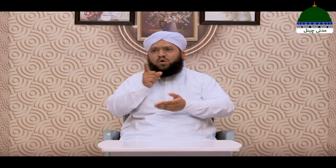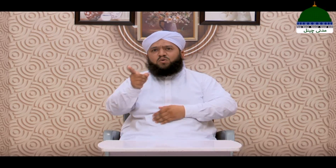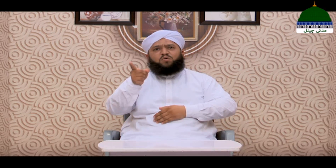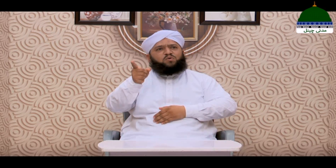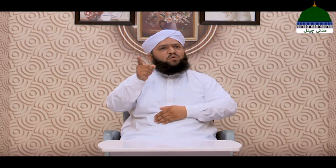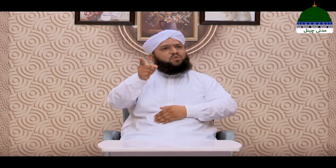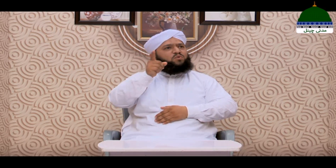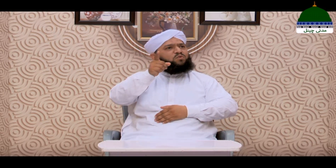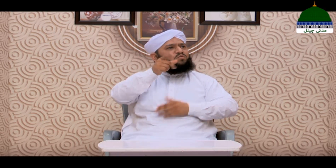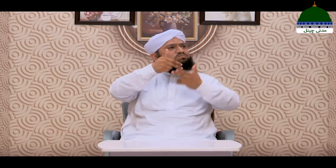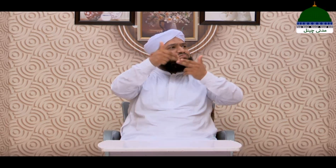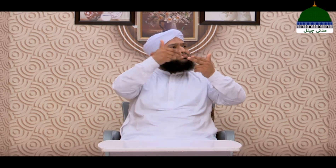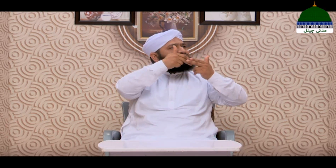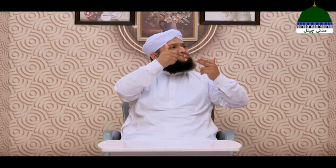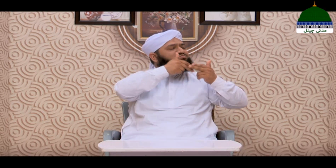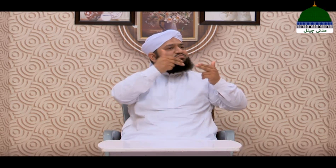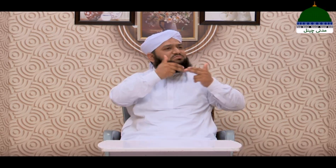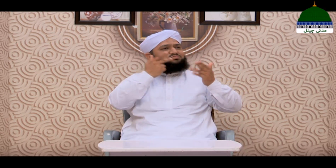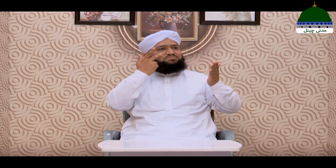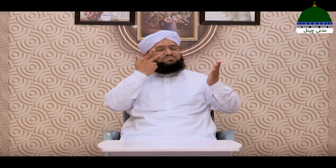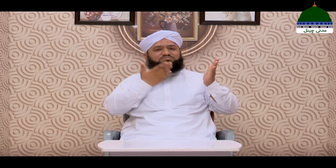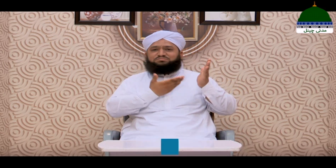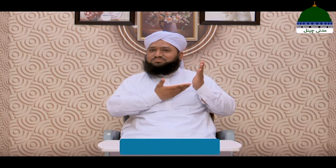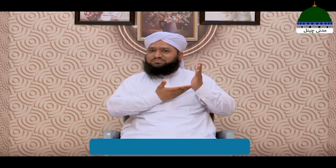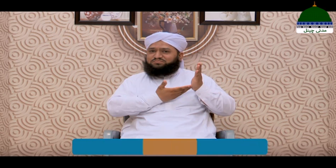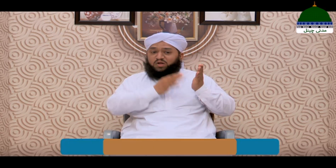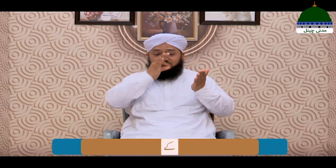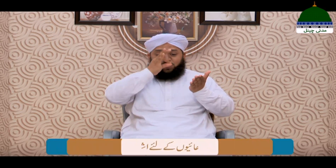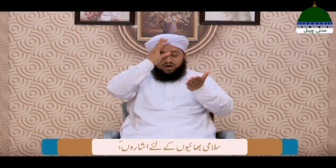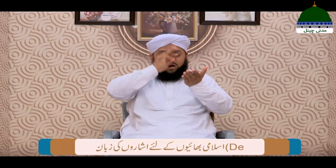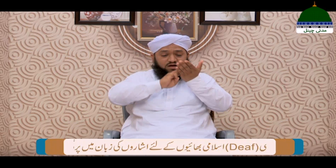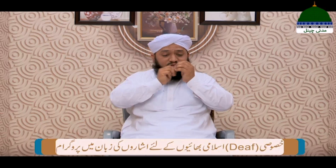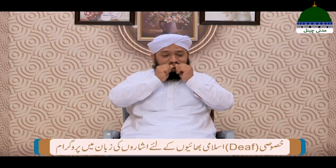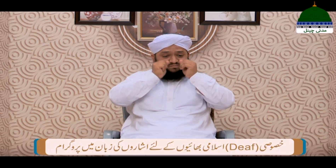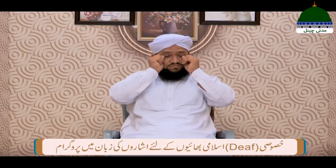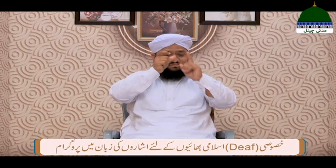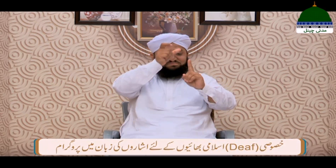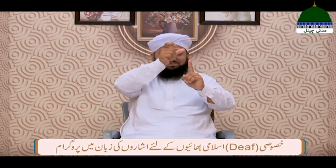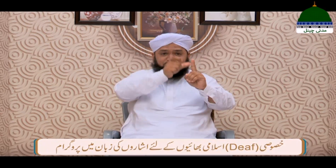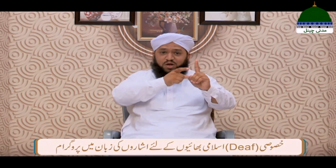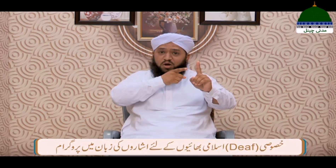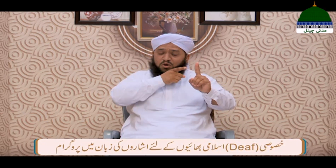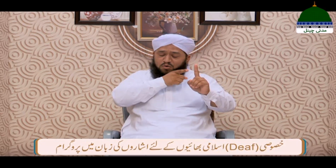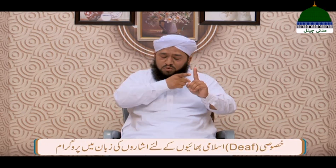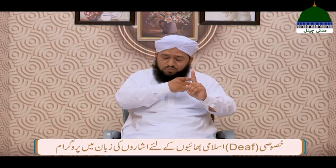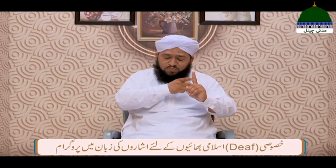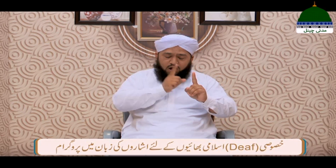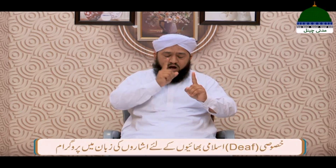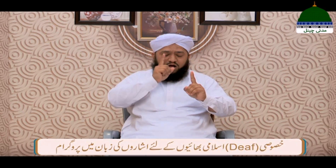زبردست واقعات رونما ہوئے۔ یہ حضور اکرم صلی اللہ علیہ وآلہ وصحبہ وسلم کی اللہ پاک کی بارگاہ